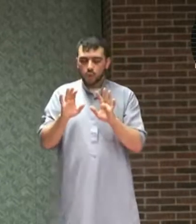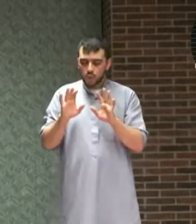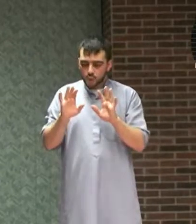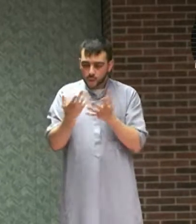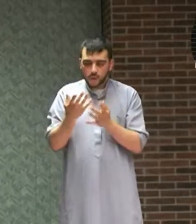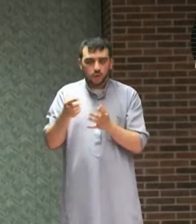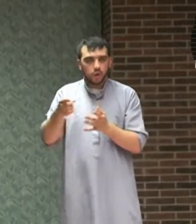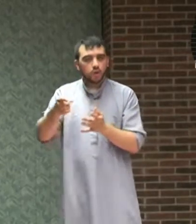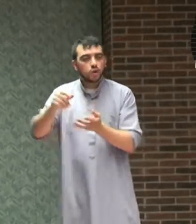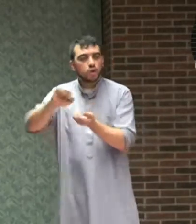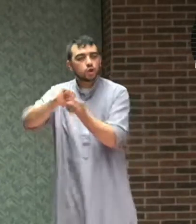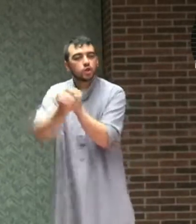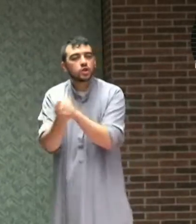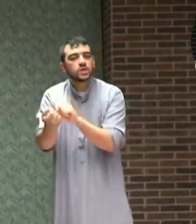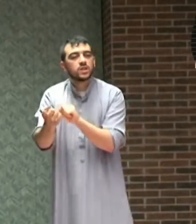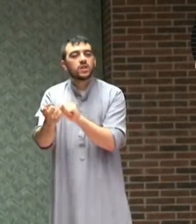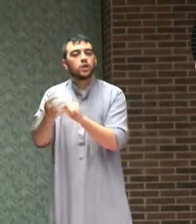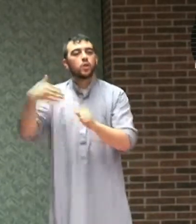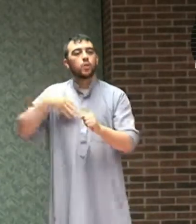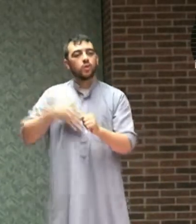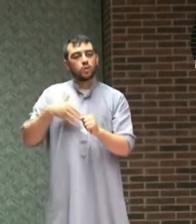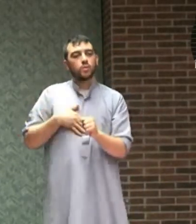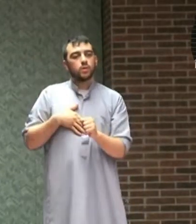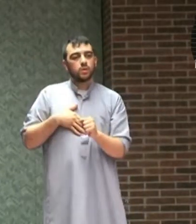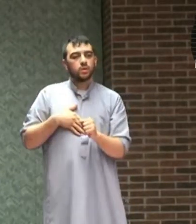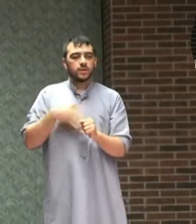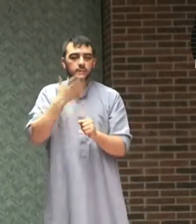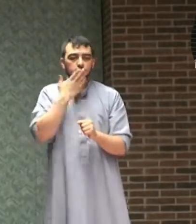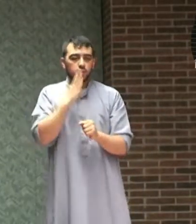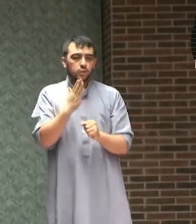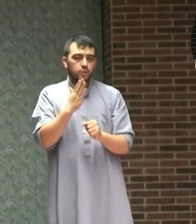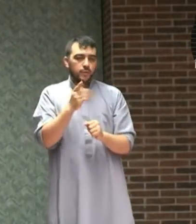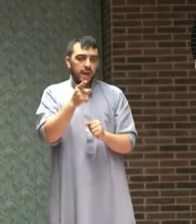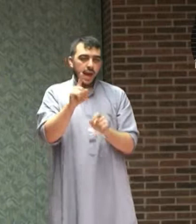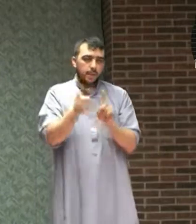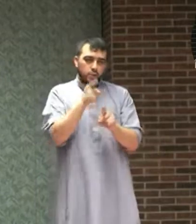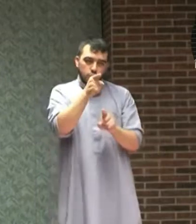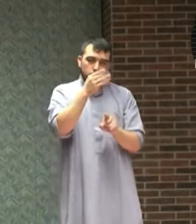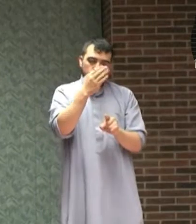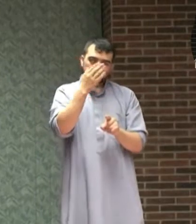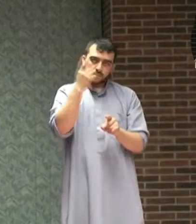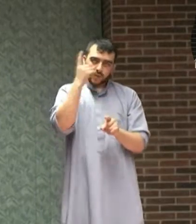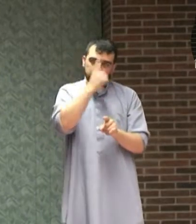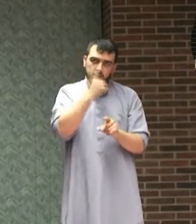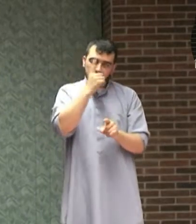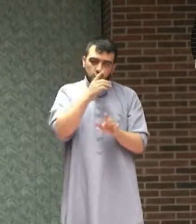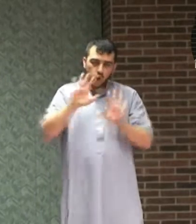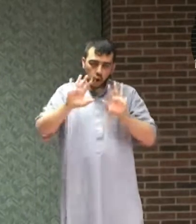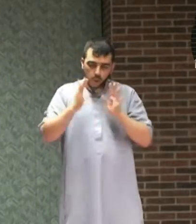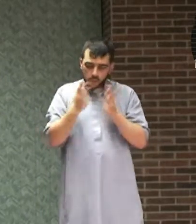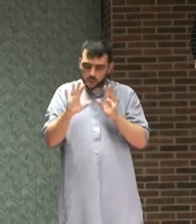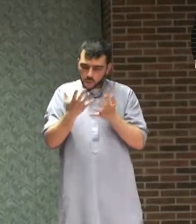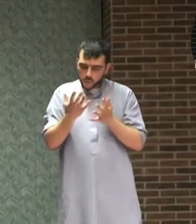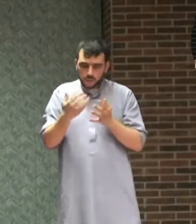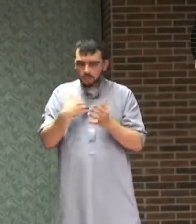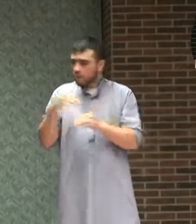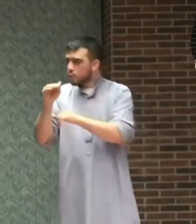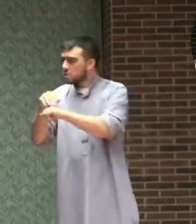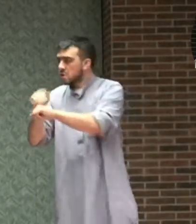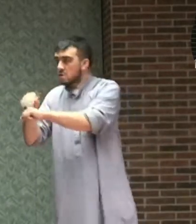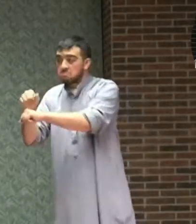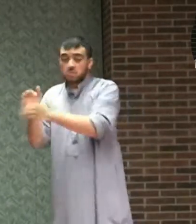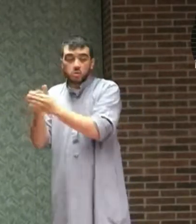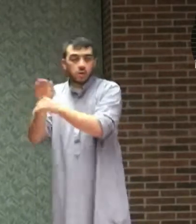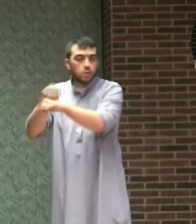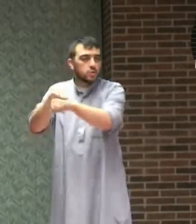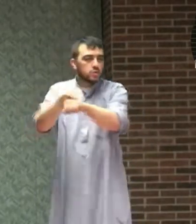reléguée au second plan. Il faut qu'elle vienne bien après. Je pense que la sœur doit vraiment essayer de réfléchir, essayer